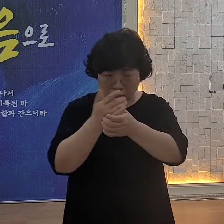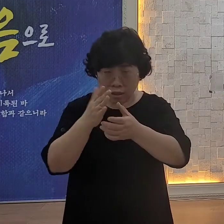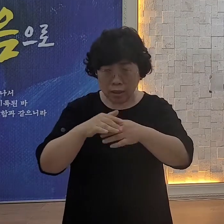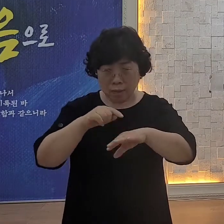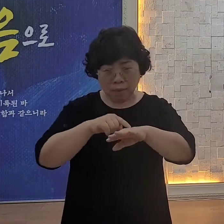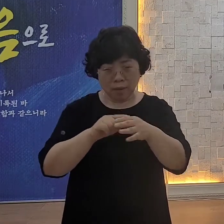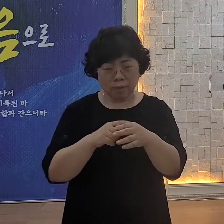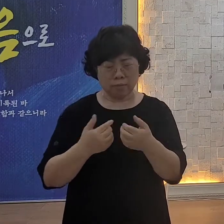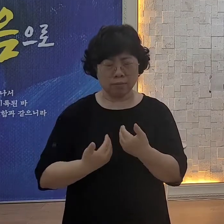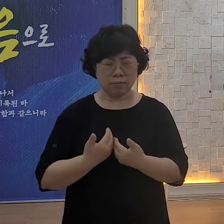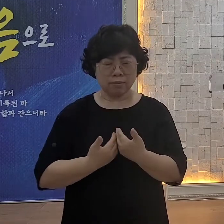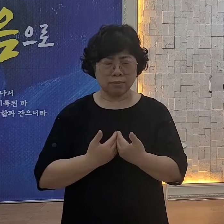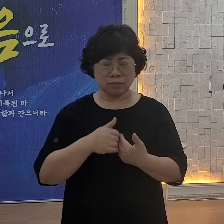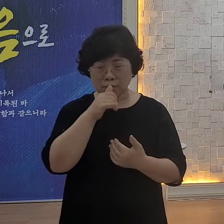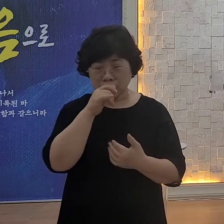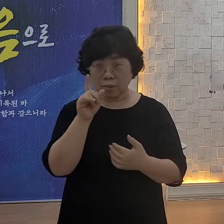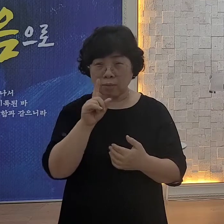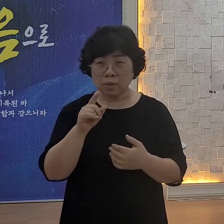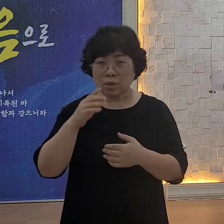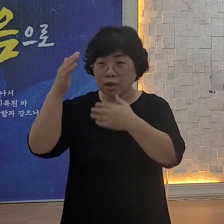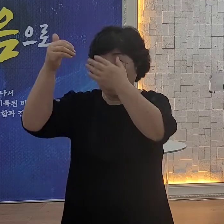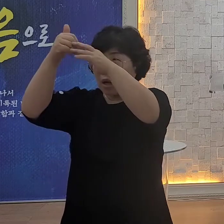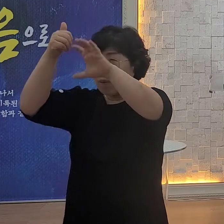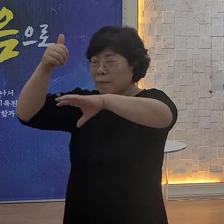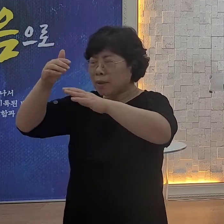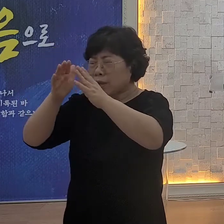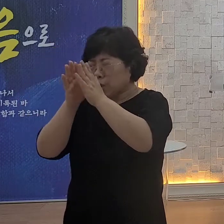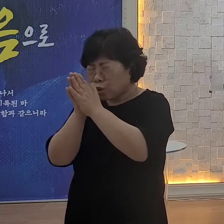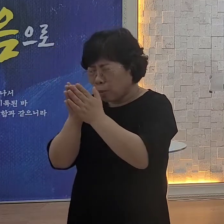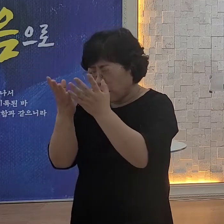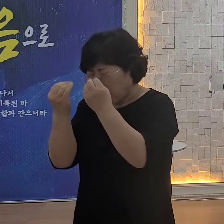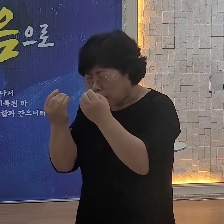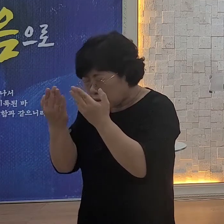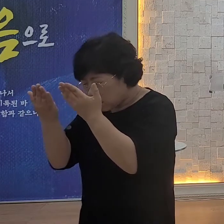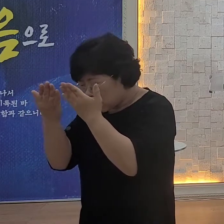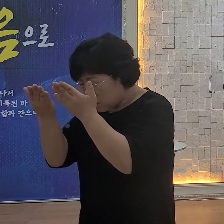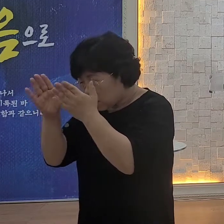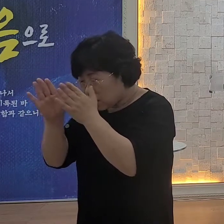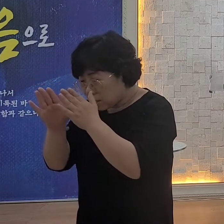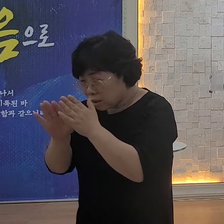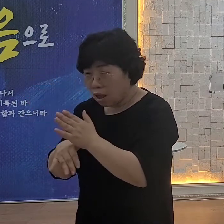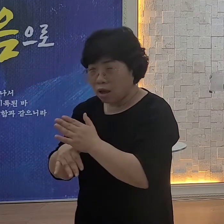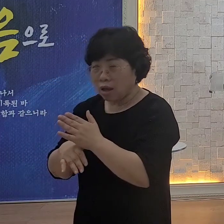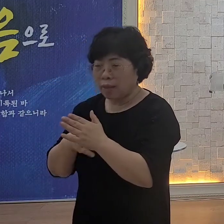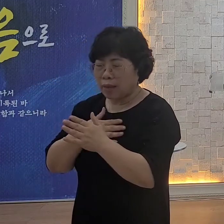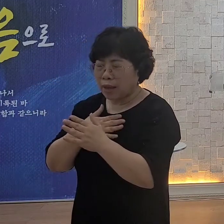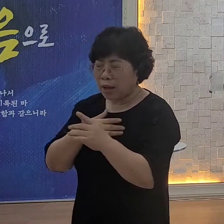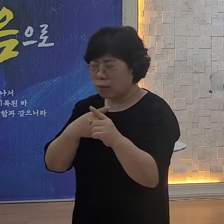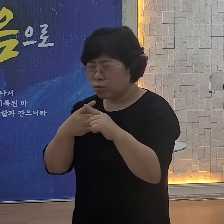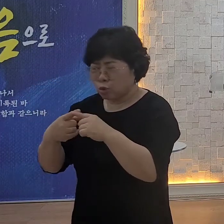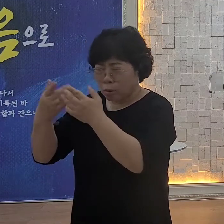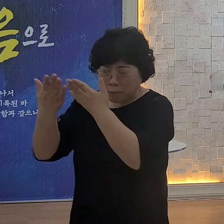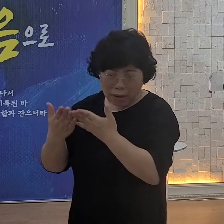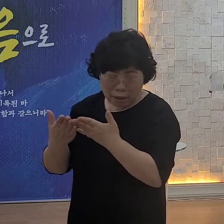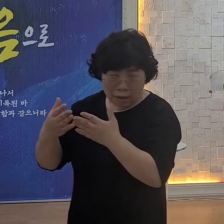우리가 살아오면서 많은 기도를 주님 앞에 드렸지만 여러분이 원하시던 것을 다 딱딱딱